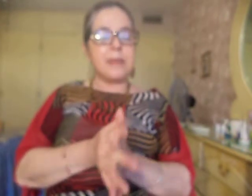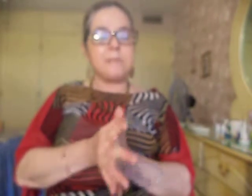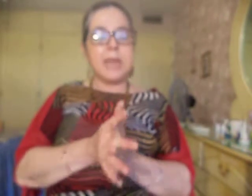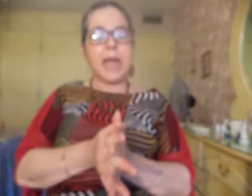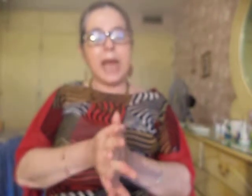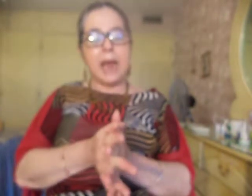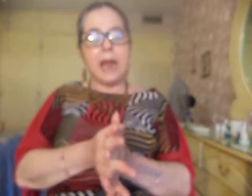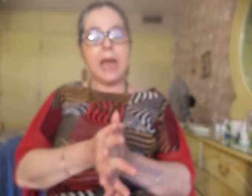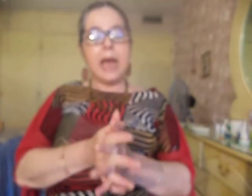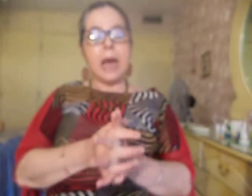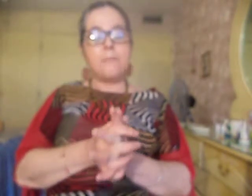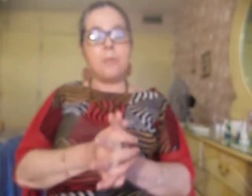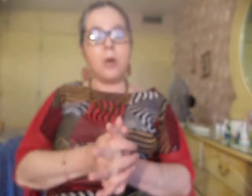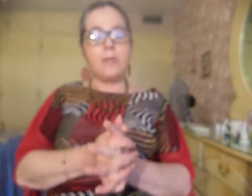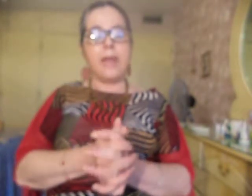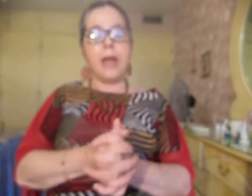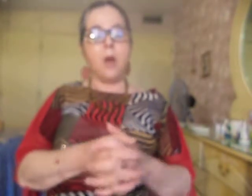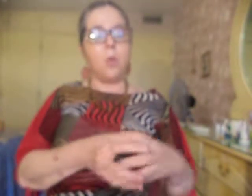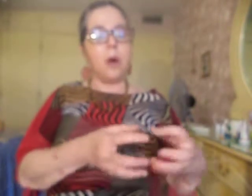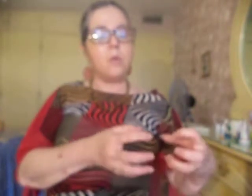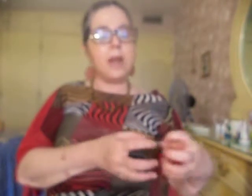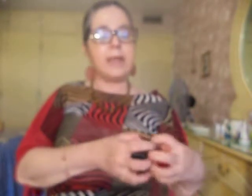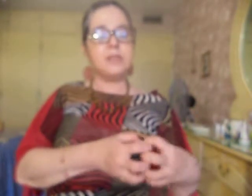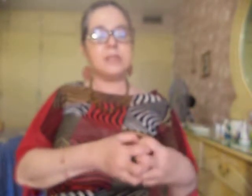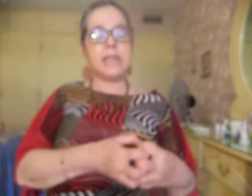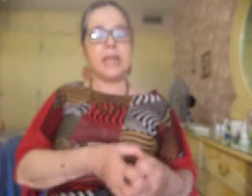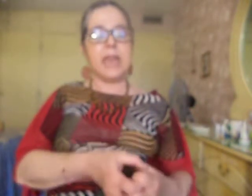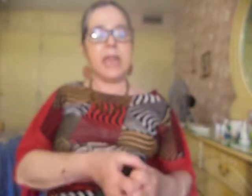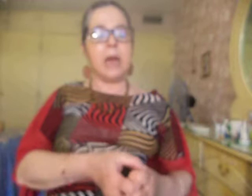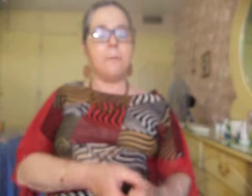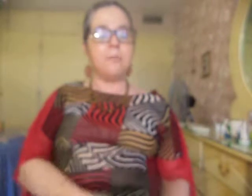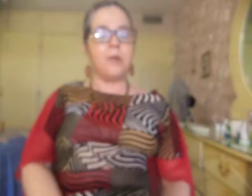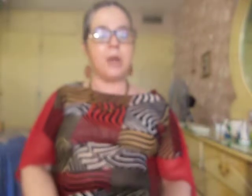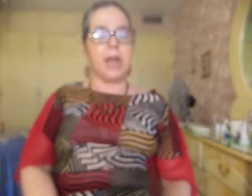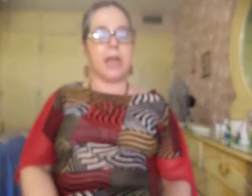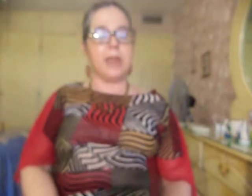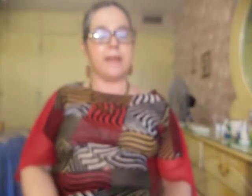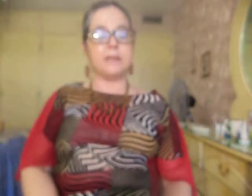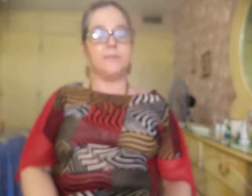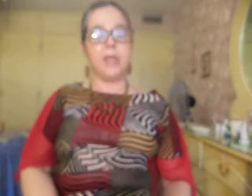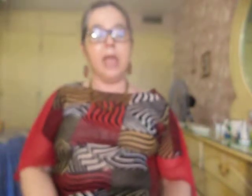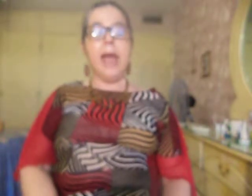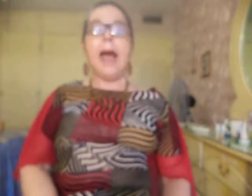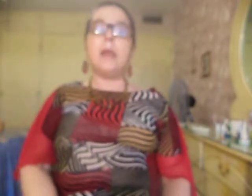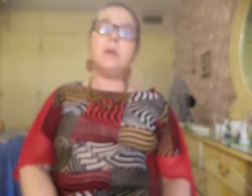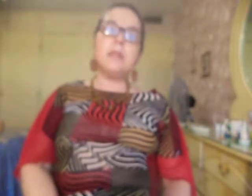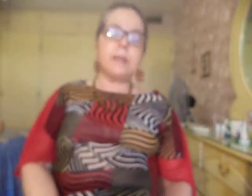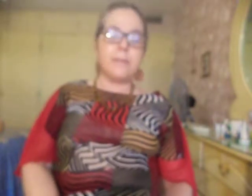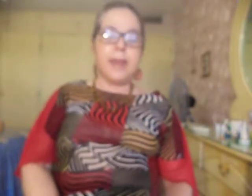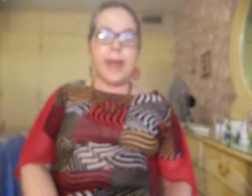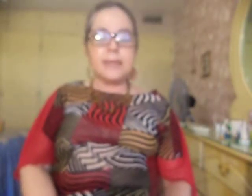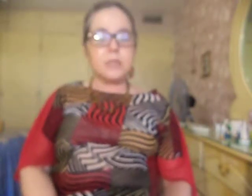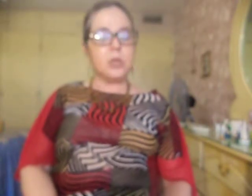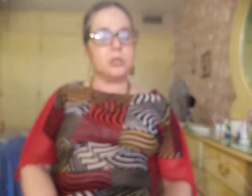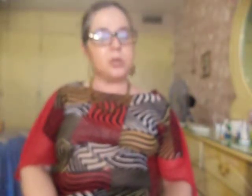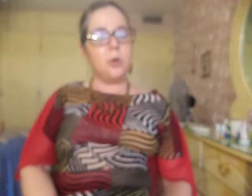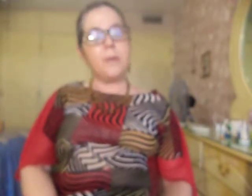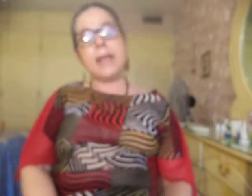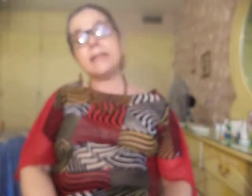vitamina K aporta coagulación sanguínea por heridas. Algunas vitaminas son solubles en